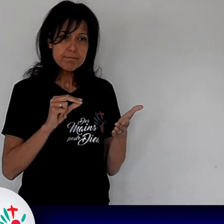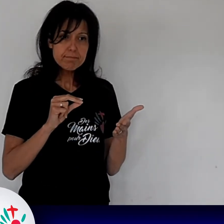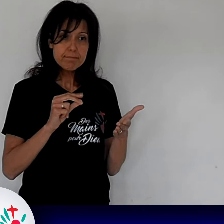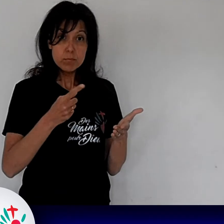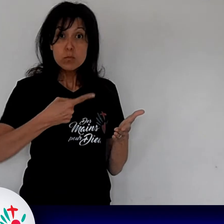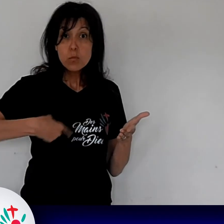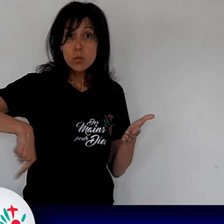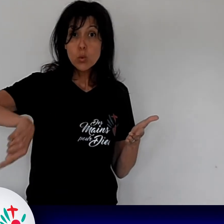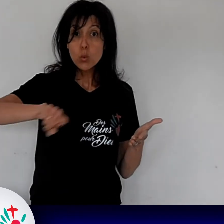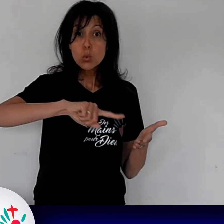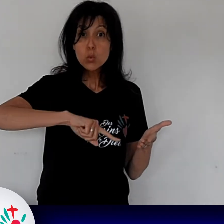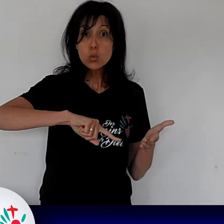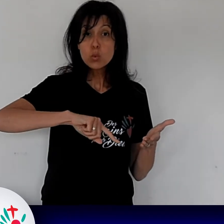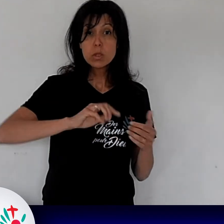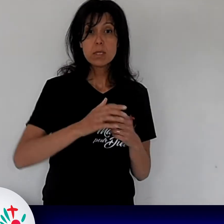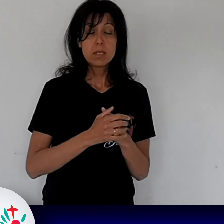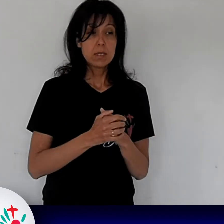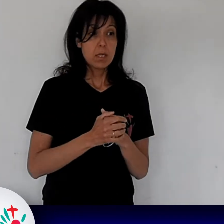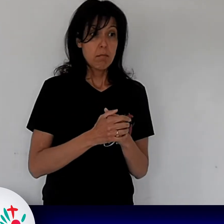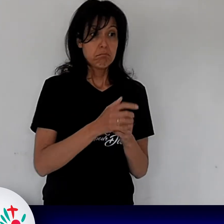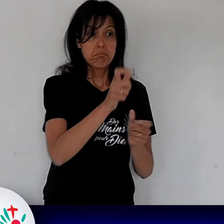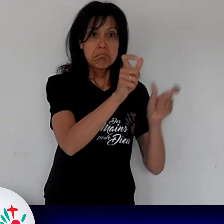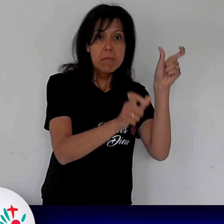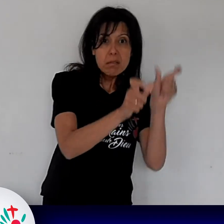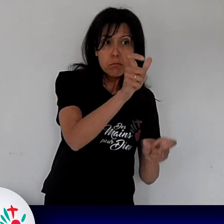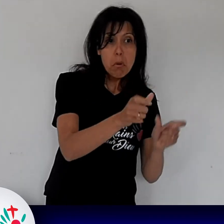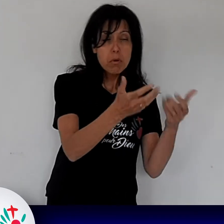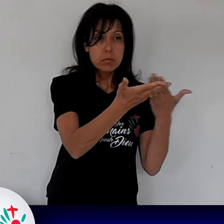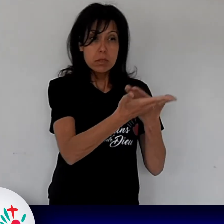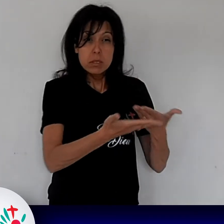sommes pressés de toutes parts ou de toute manière,